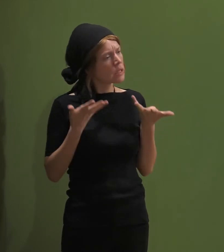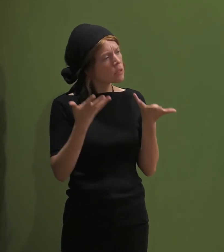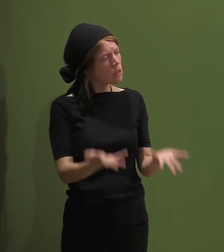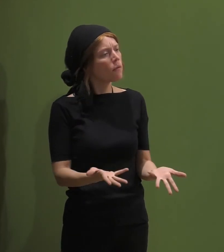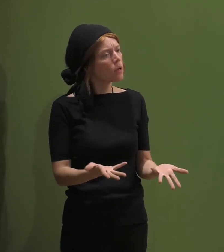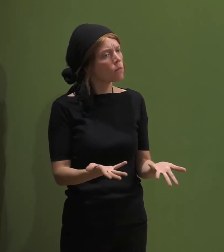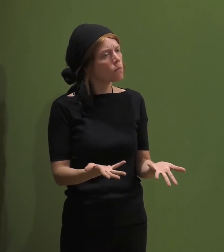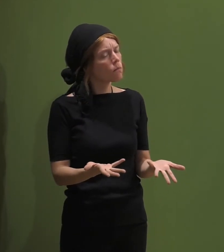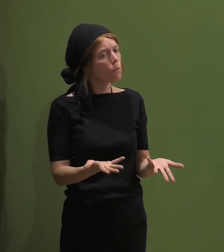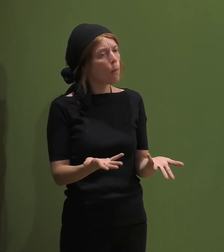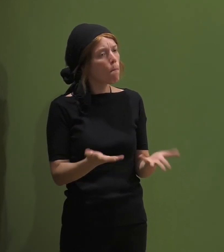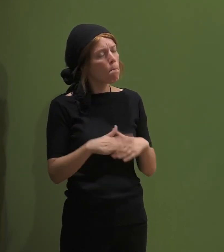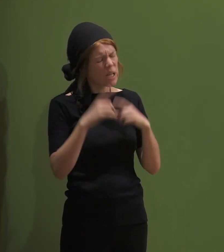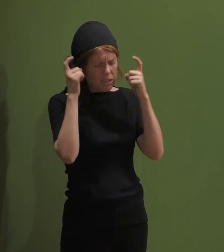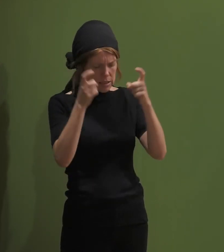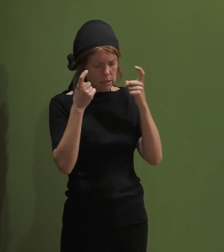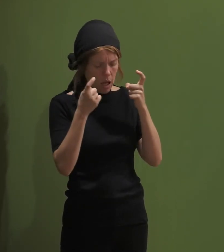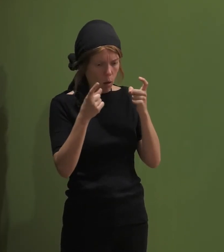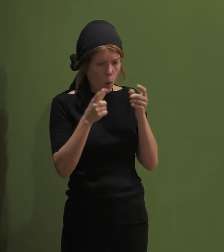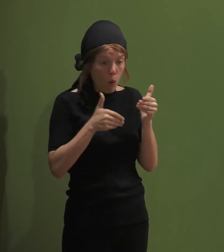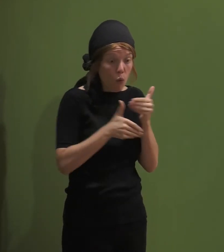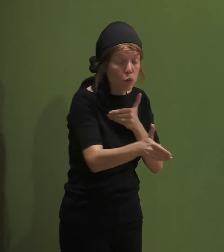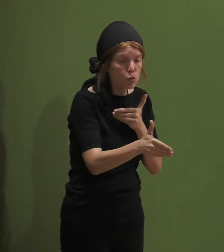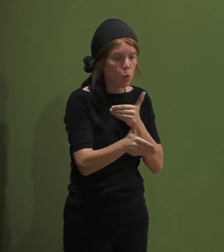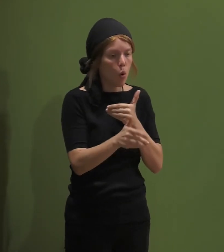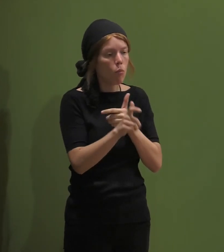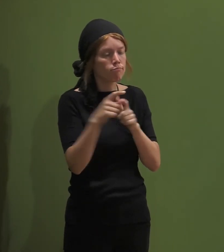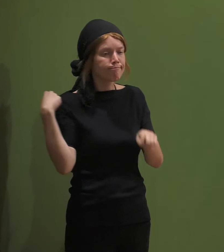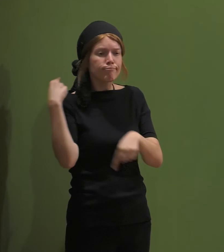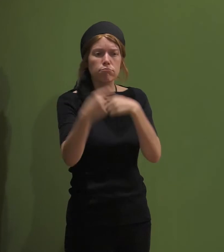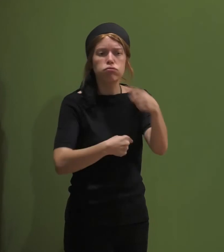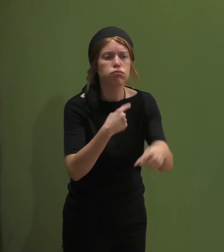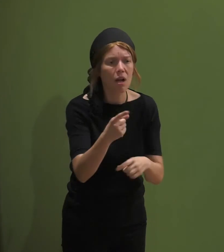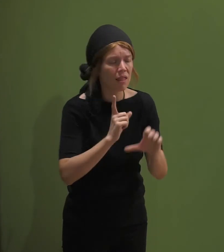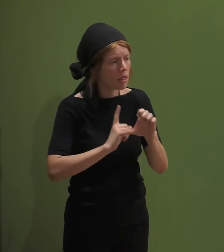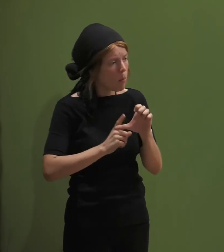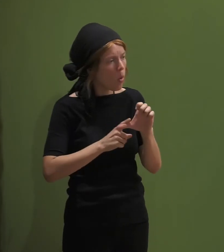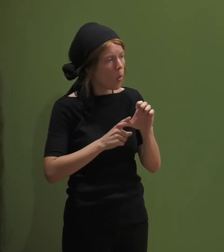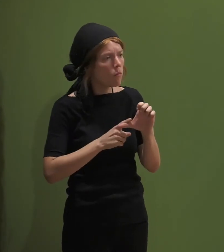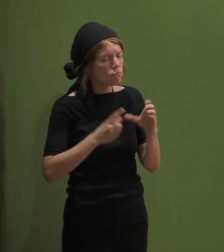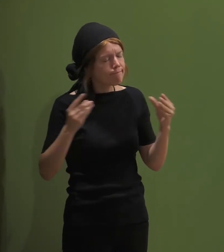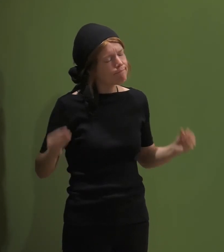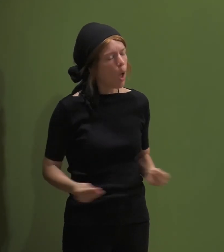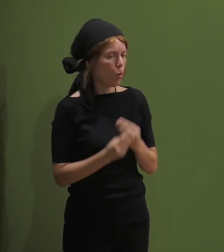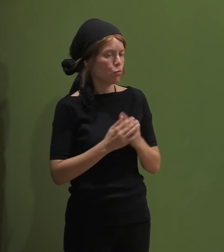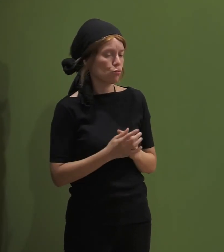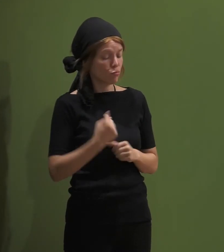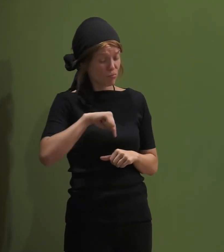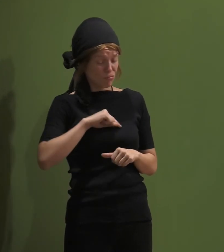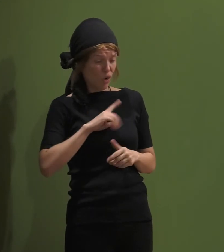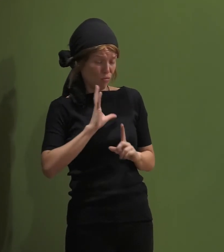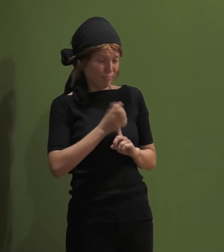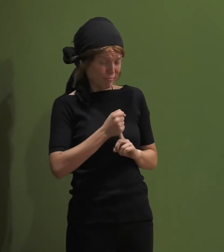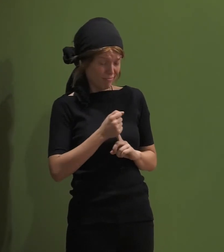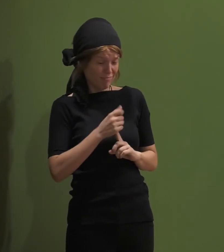para intentar que el futuro de las generaciones que vienen detrás pueda ser mejor que el que nosotros